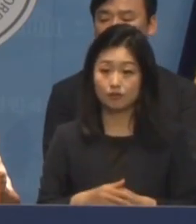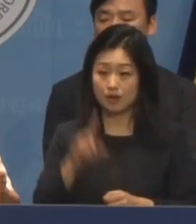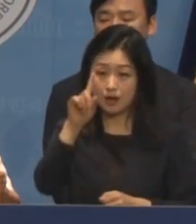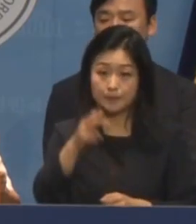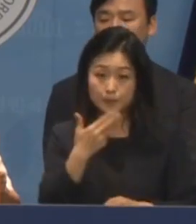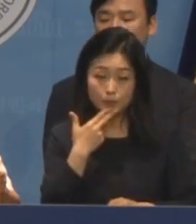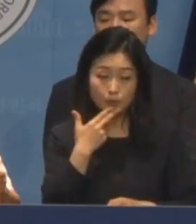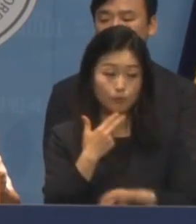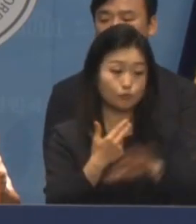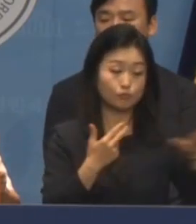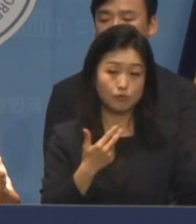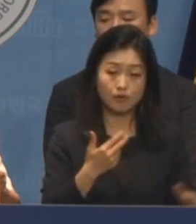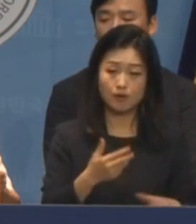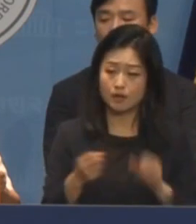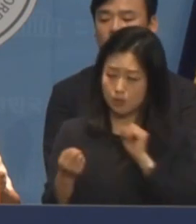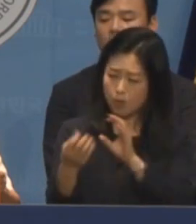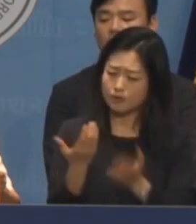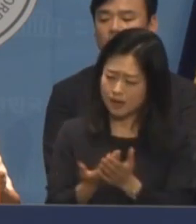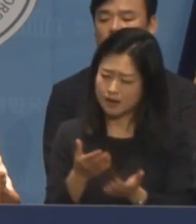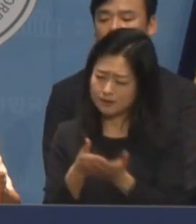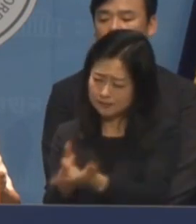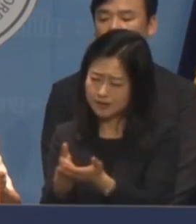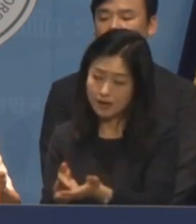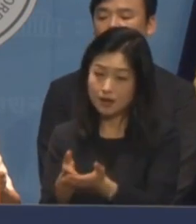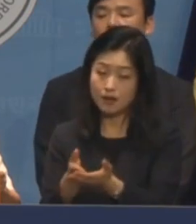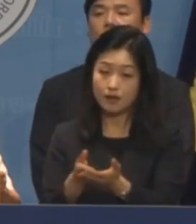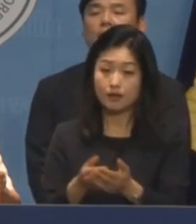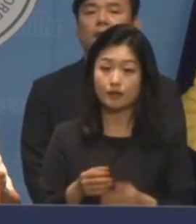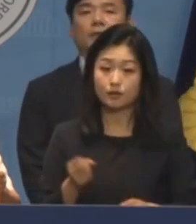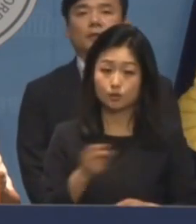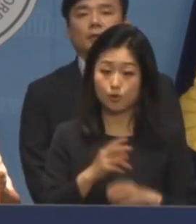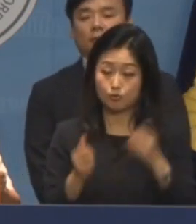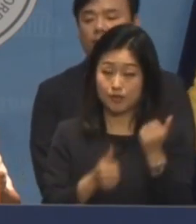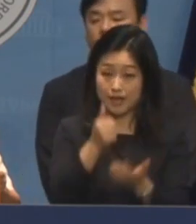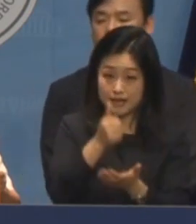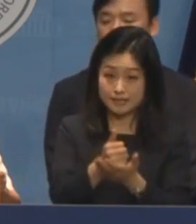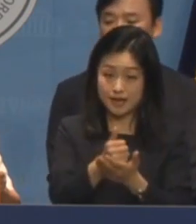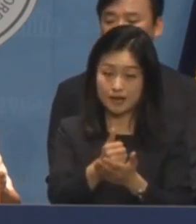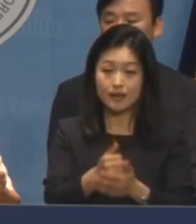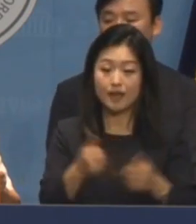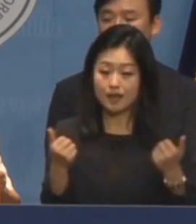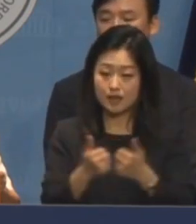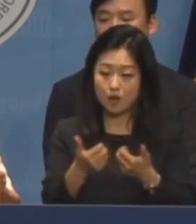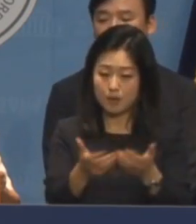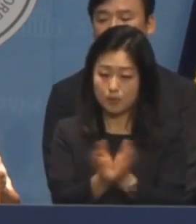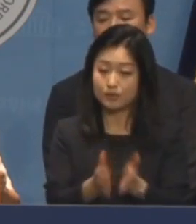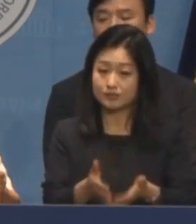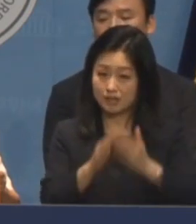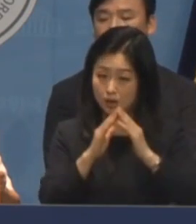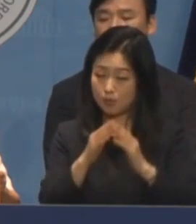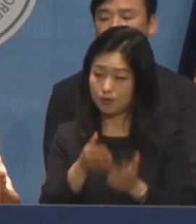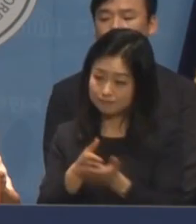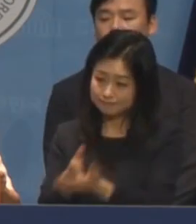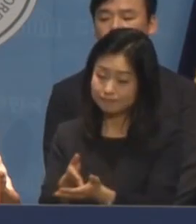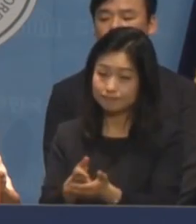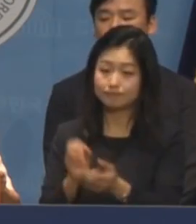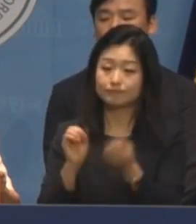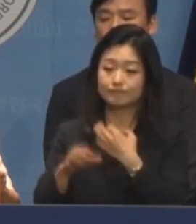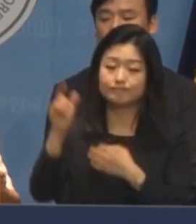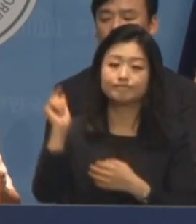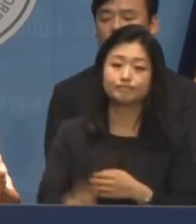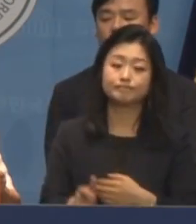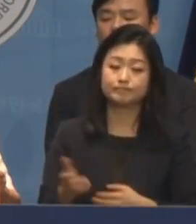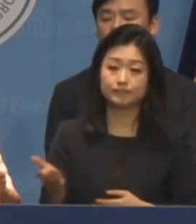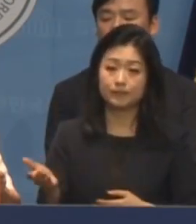제도 설계를 위한 범국민 협의체 구성을 제안한 국회의장의 목소리에 제대로 된 응답조차 하지